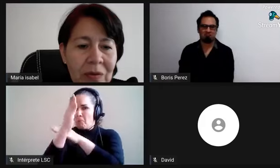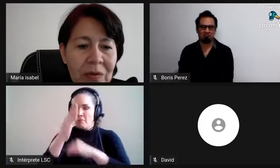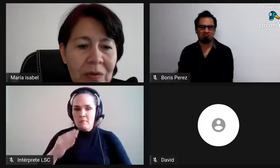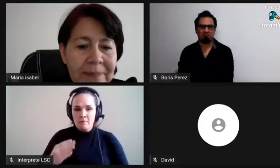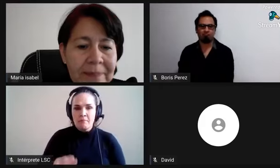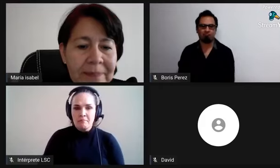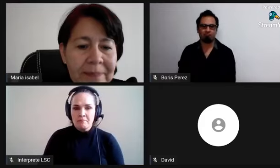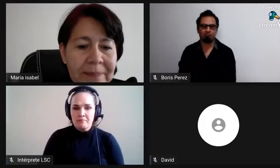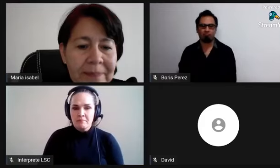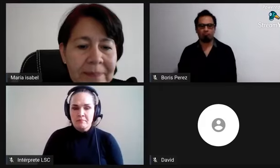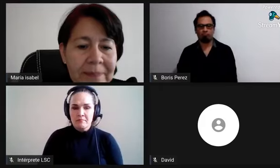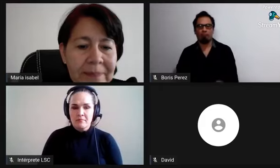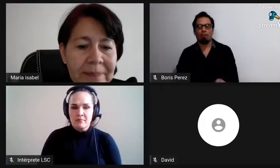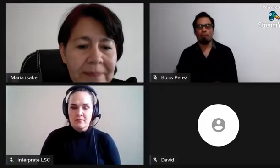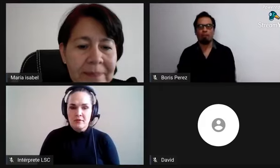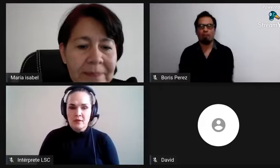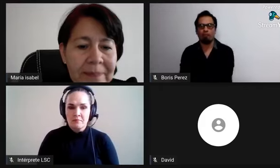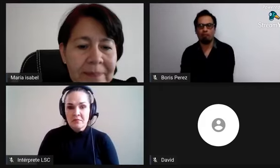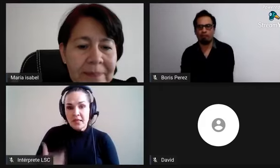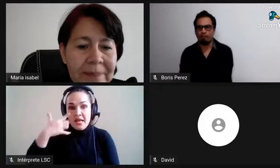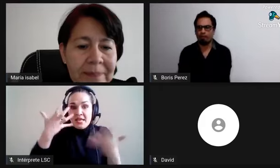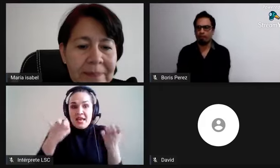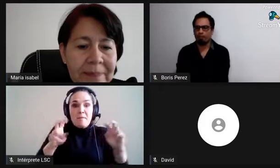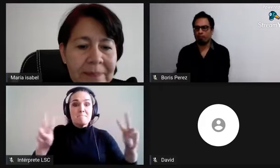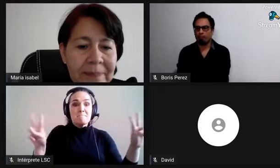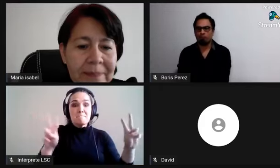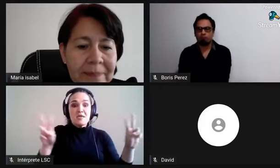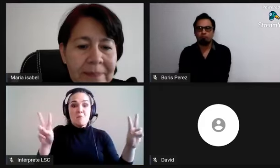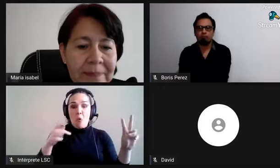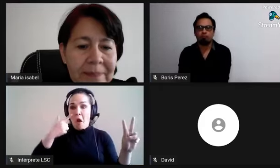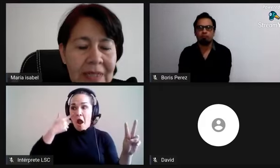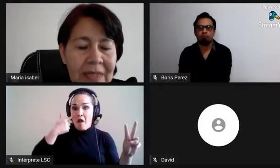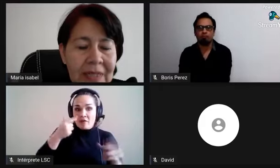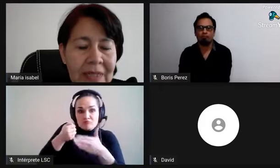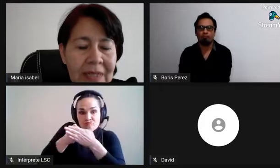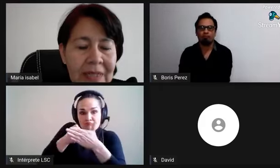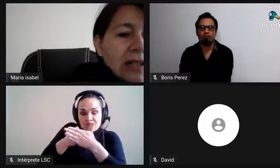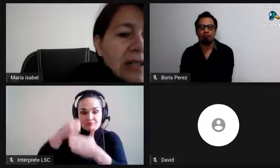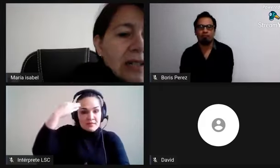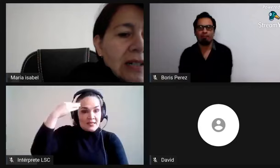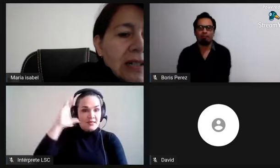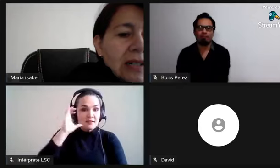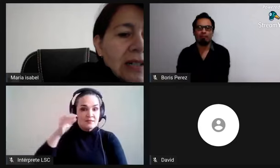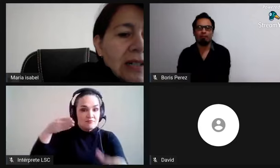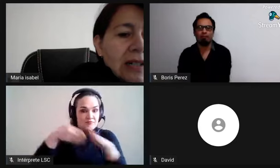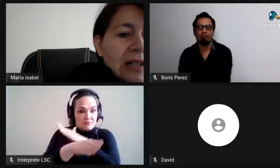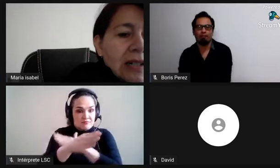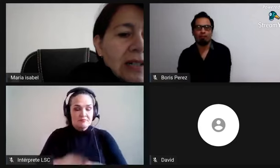a hacer una pregunta en vivo, a ver si logra conectarse.